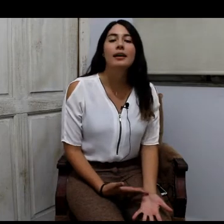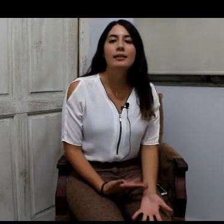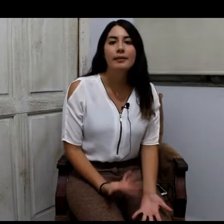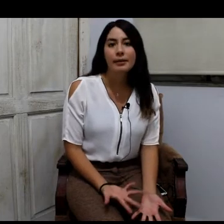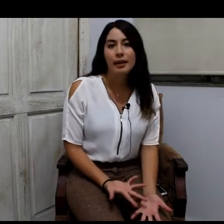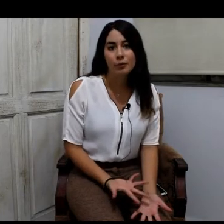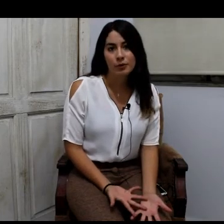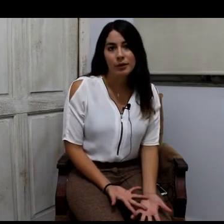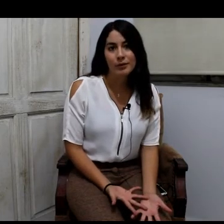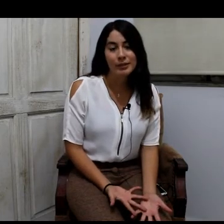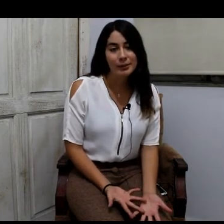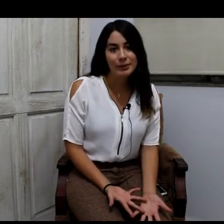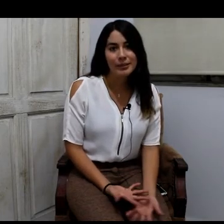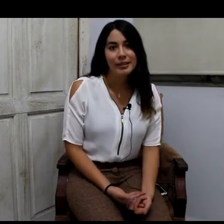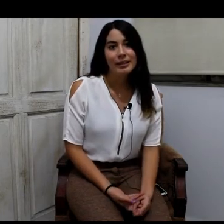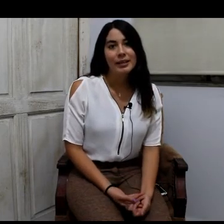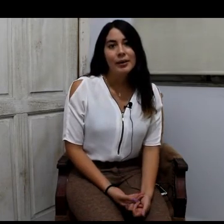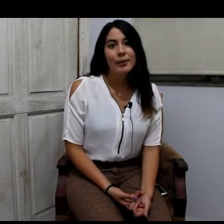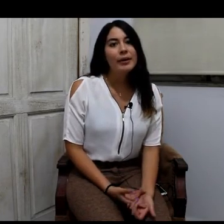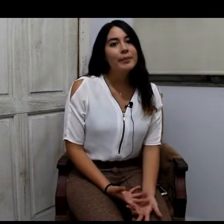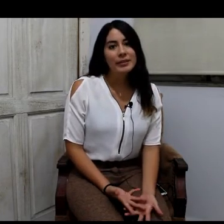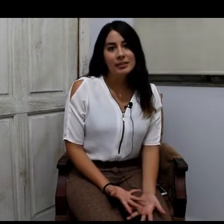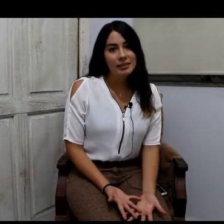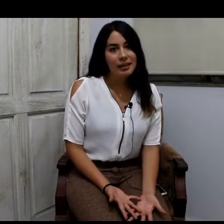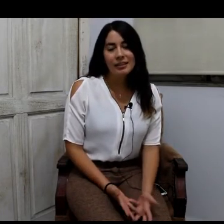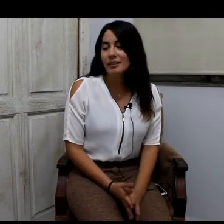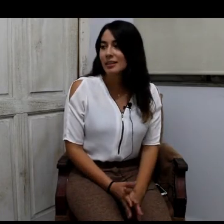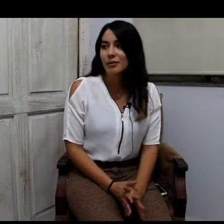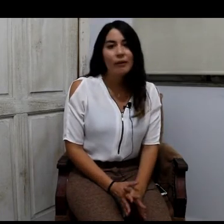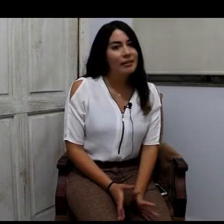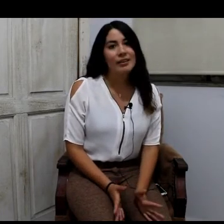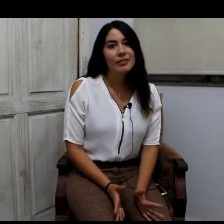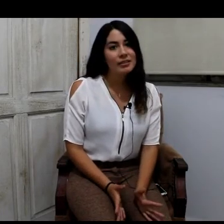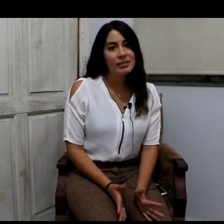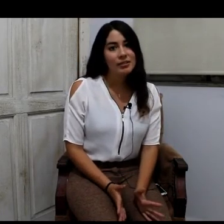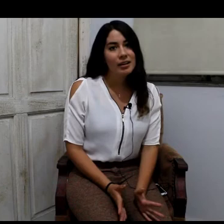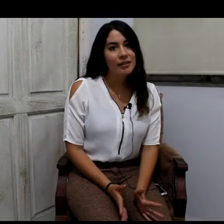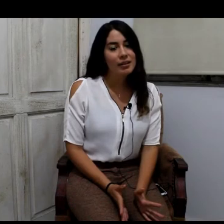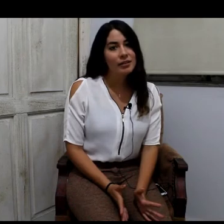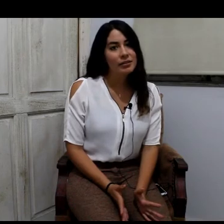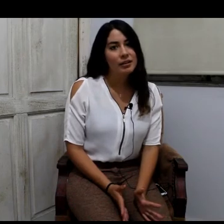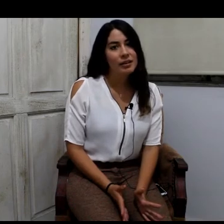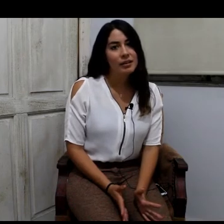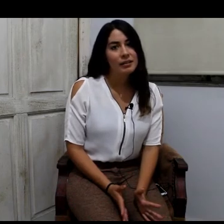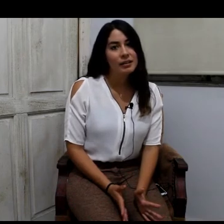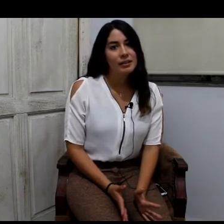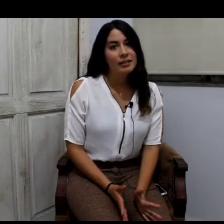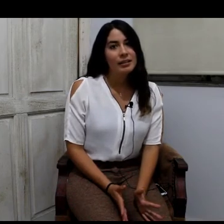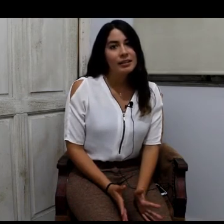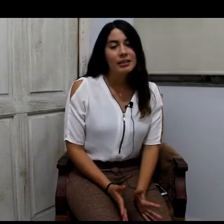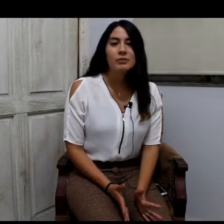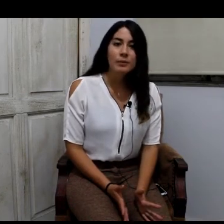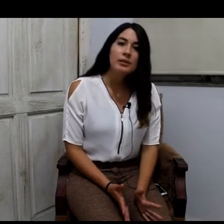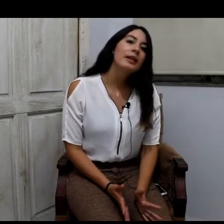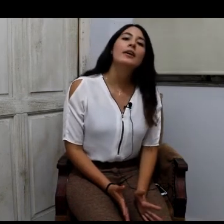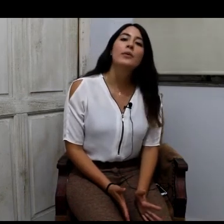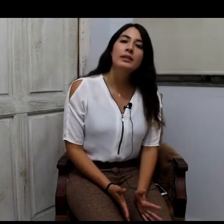débil auditivo puede presentar entre cualquier contexto de la vida cotidiana. y nos vamos a dar cuenta